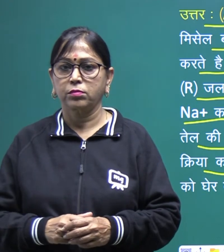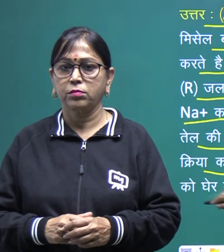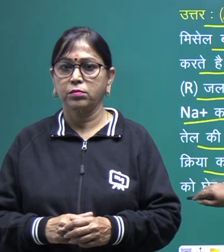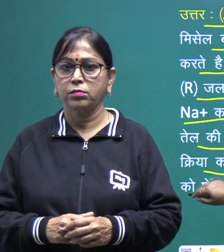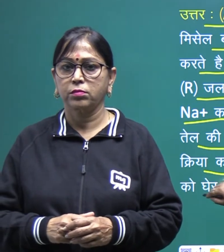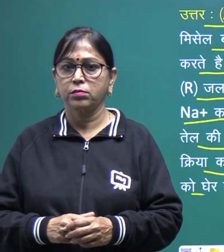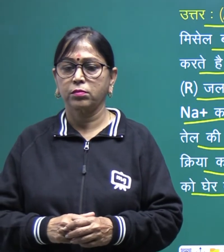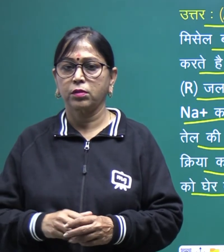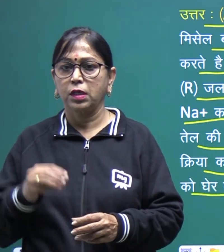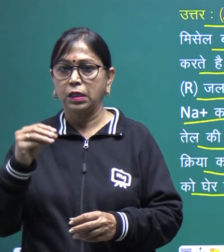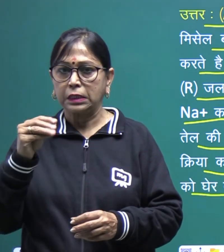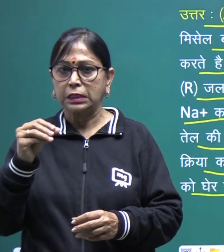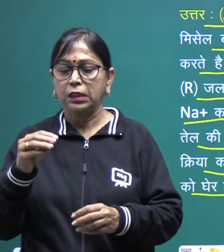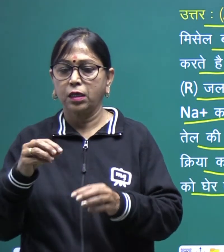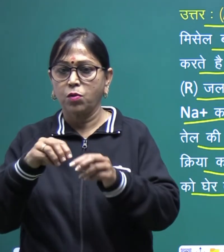चिकनाई को घेरकर